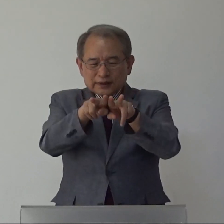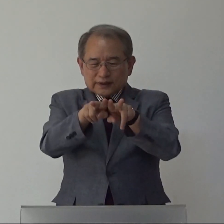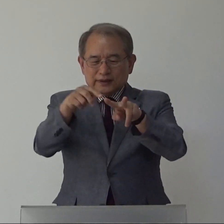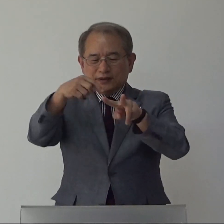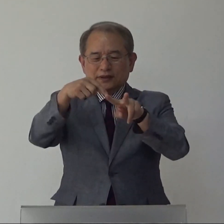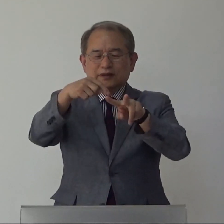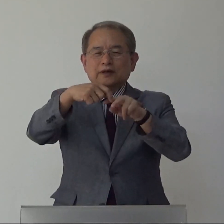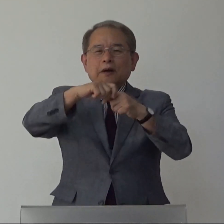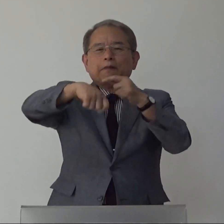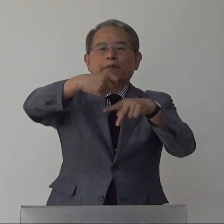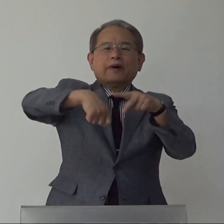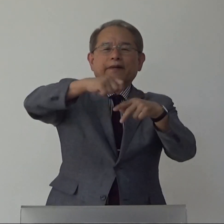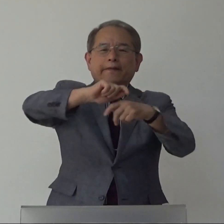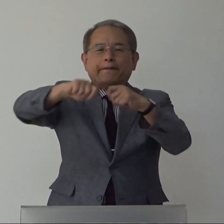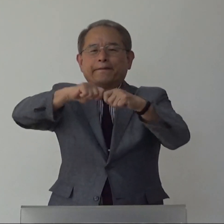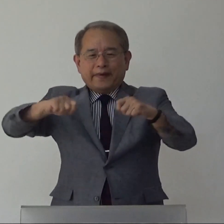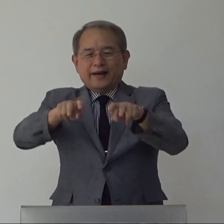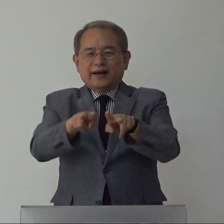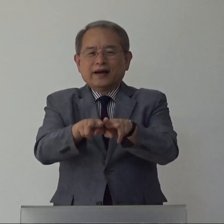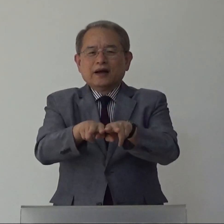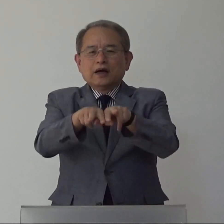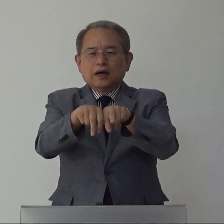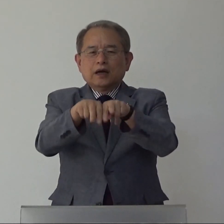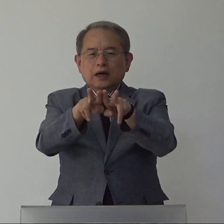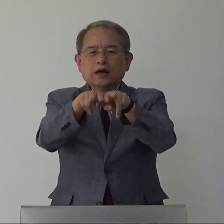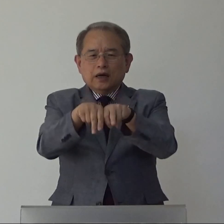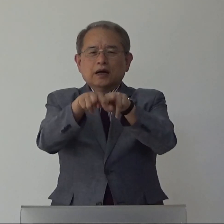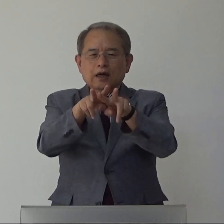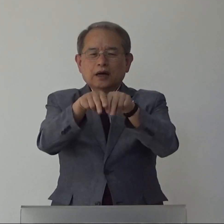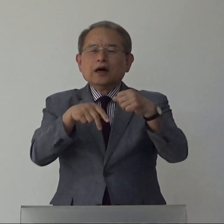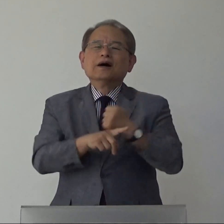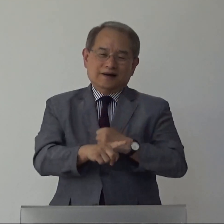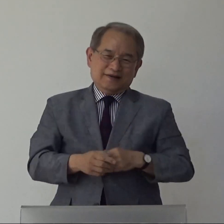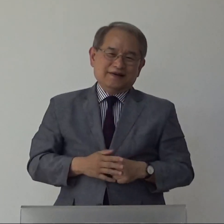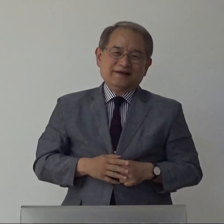여러분 해보셨을 겁니다. 두 사람이 발을 묶어서